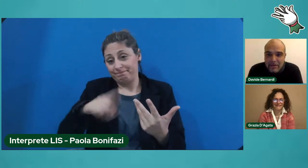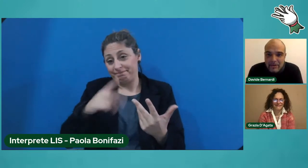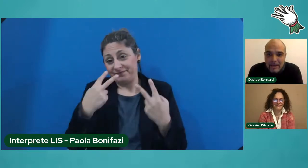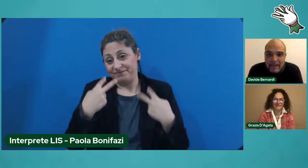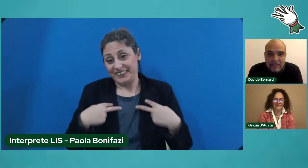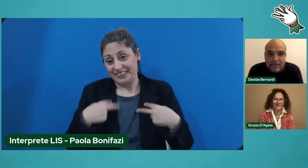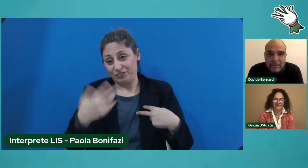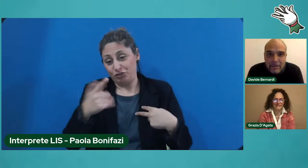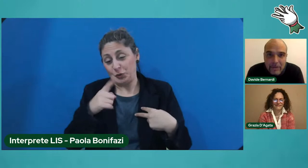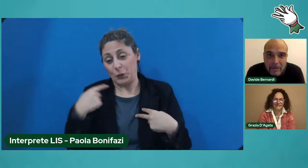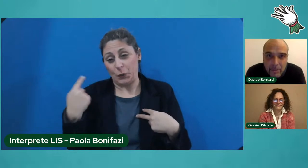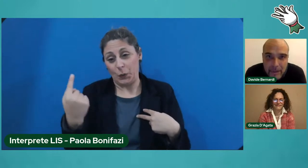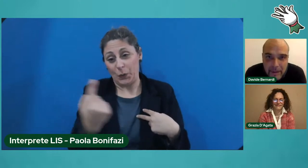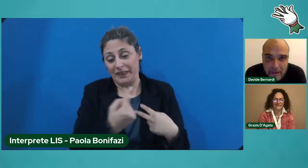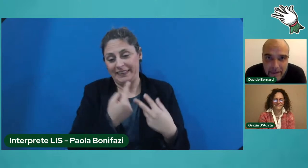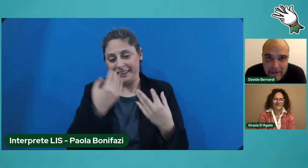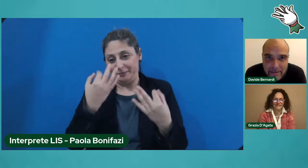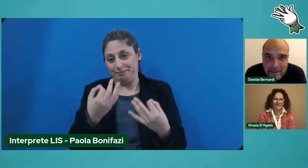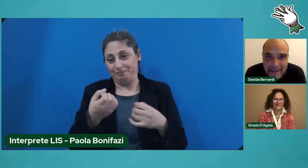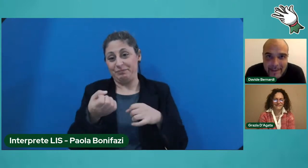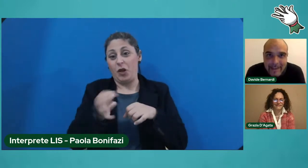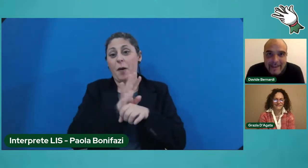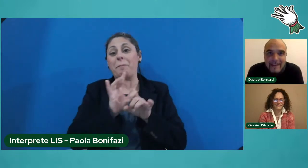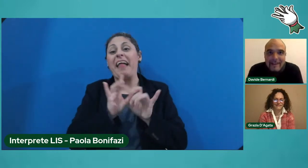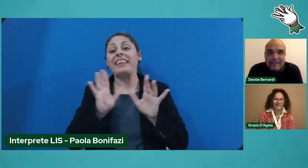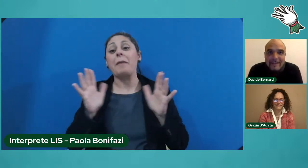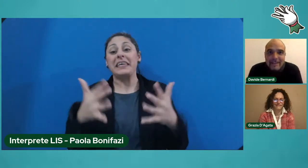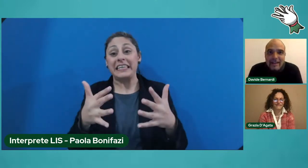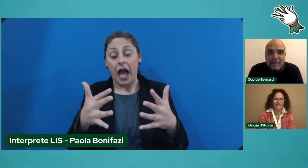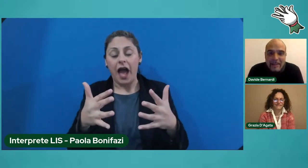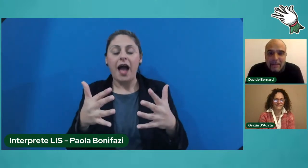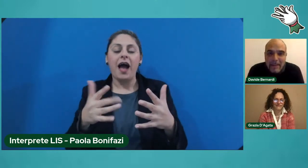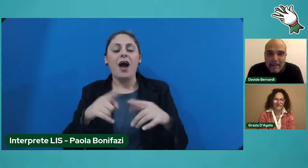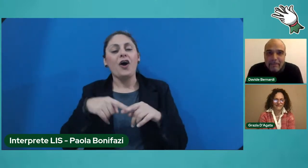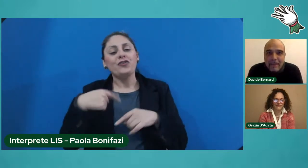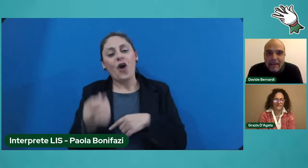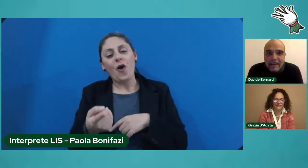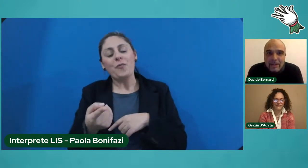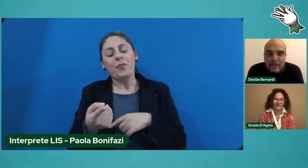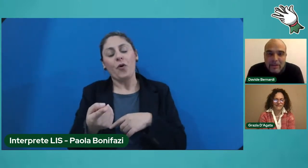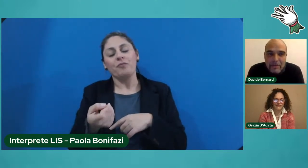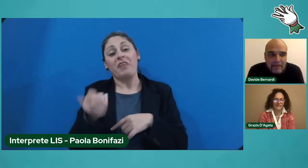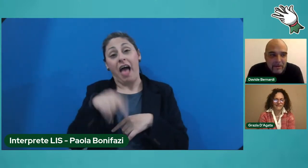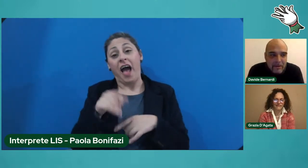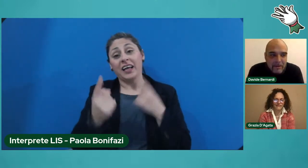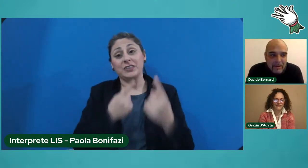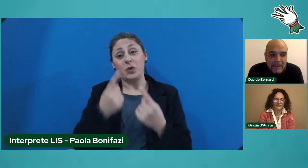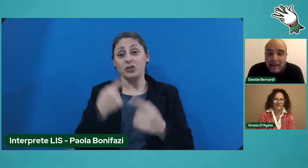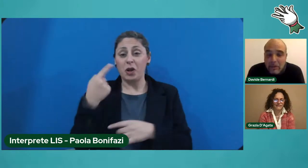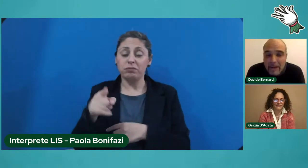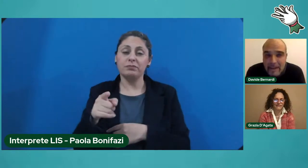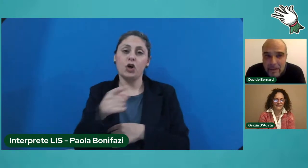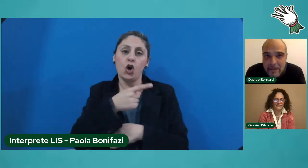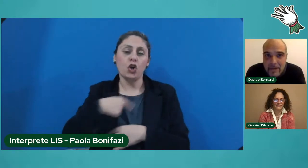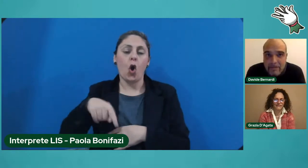noi, insomma, della pandemia, diciamo, abbiamo anche in quella situazione ci siamo trasferiti anche noi